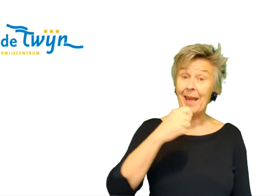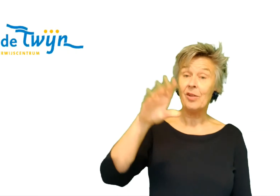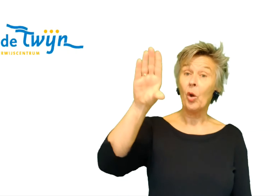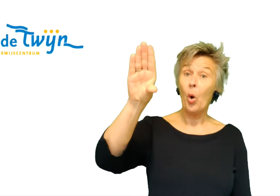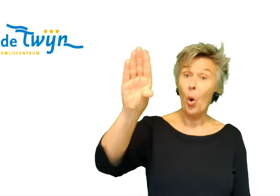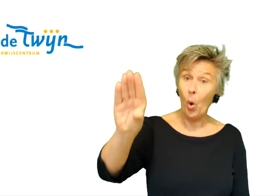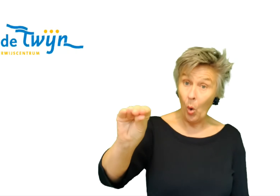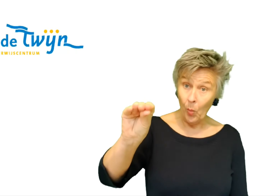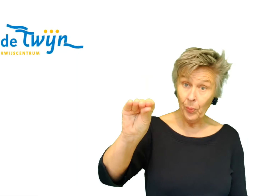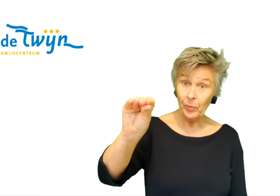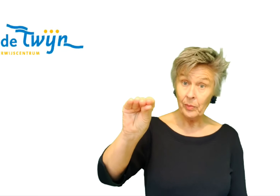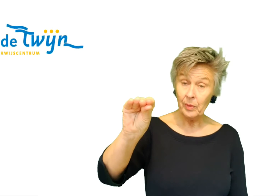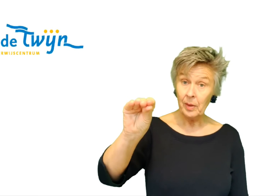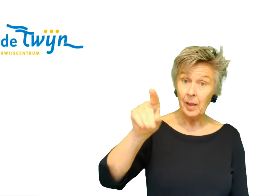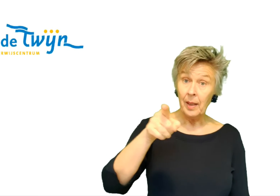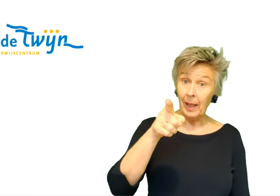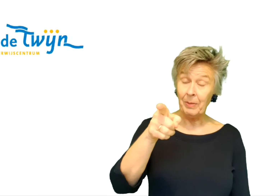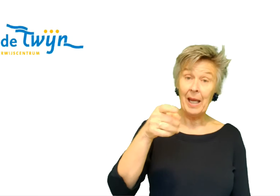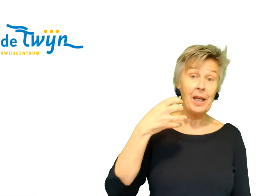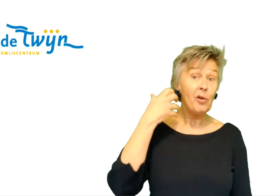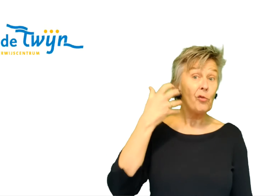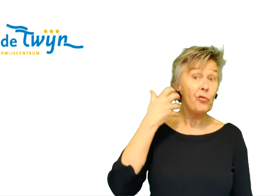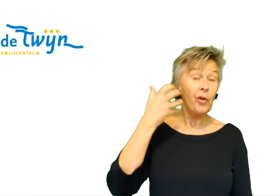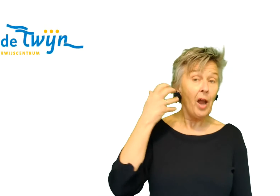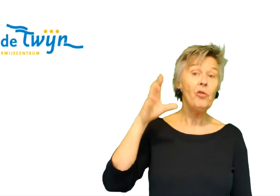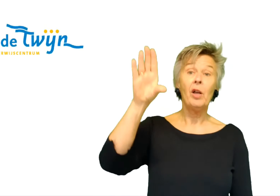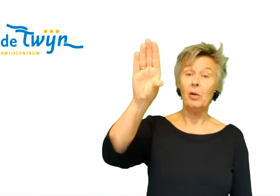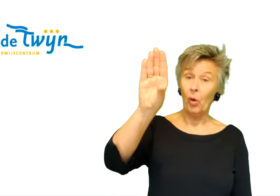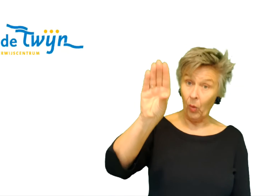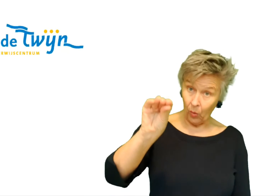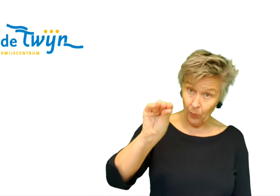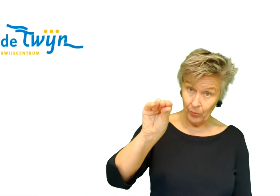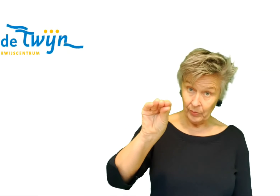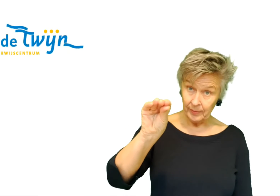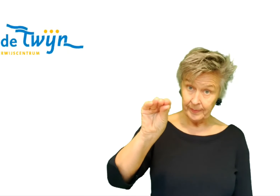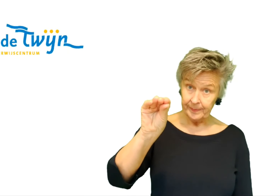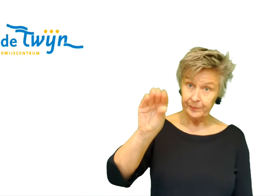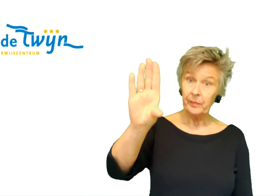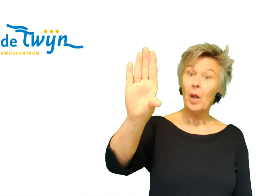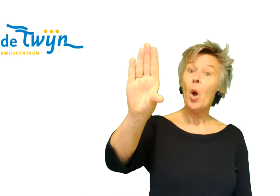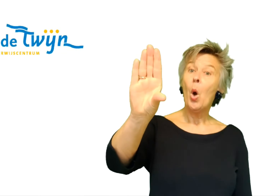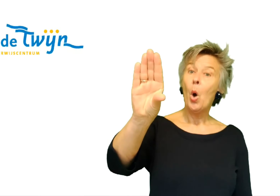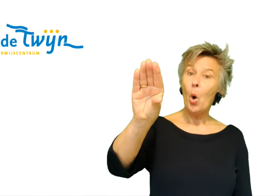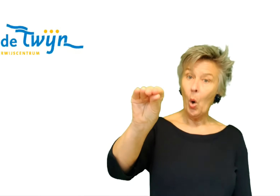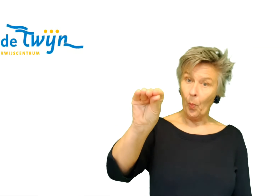eten op? Heb jij je fruit al op? Op.